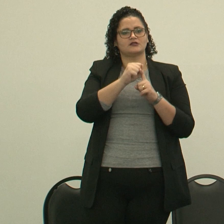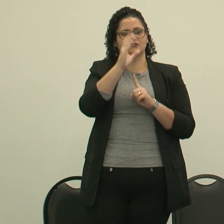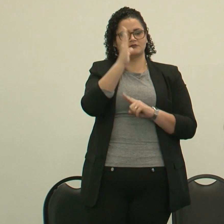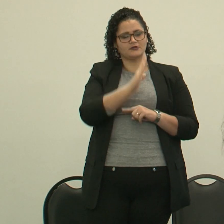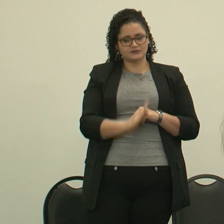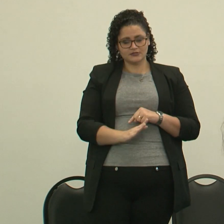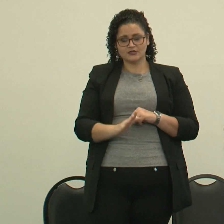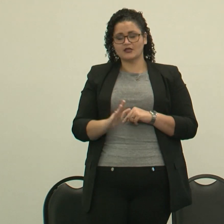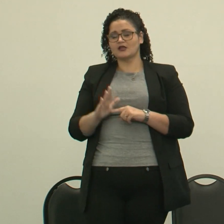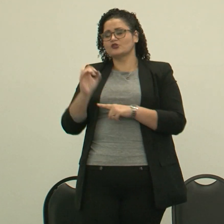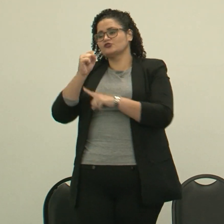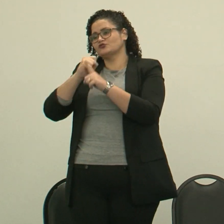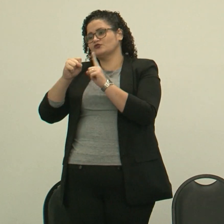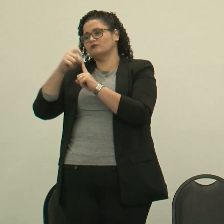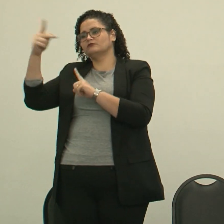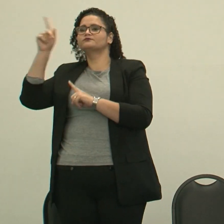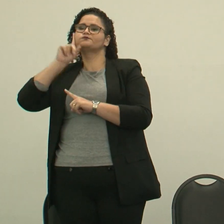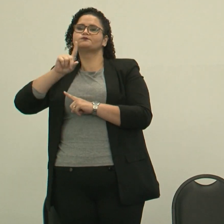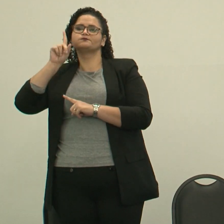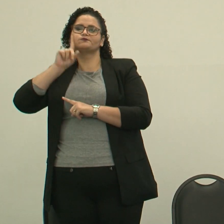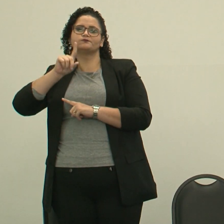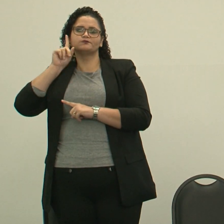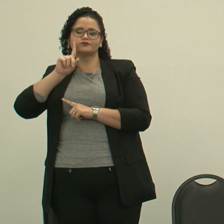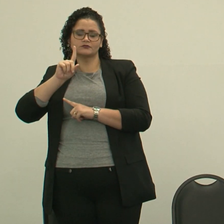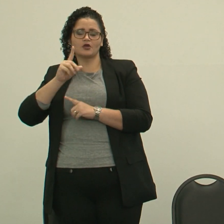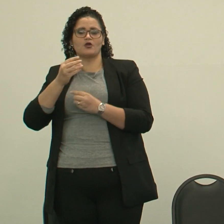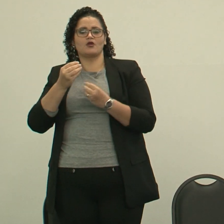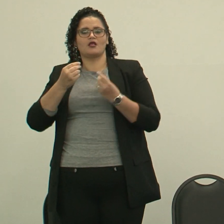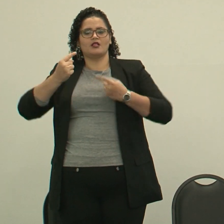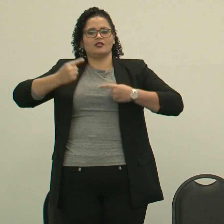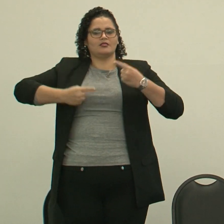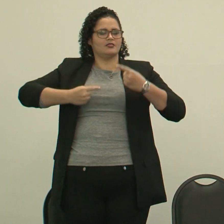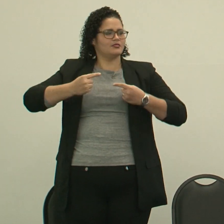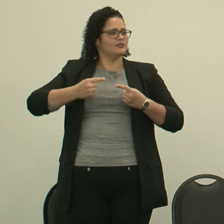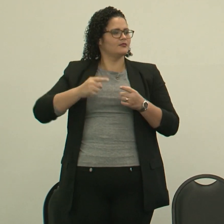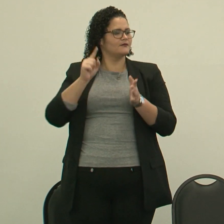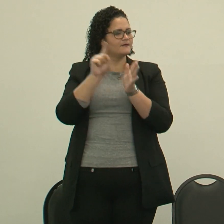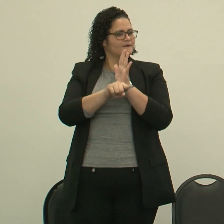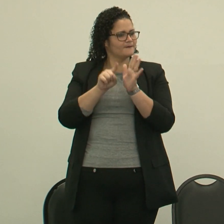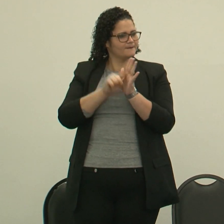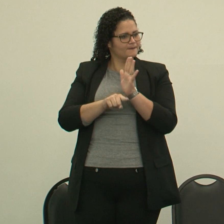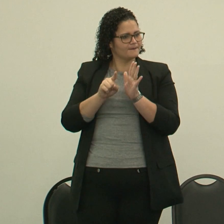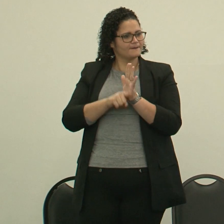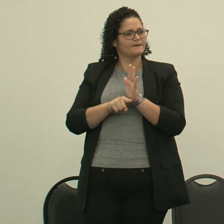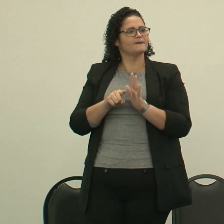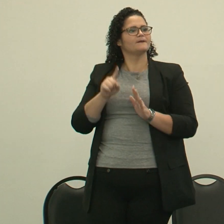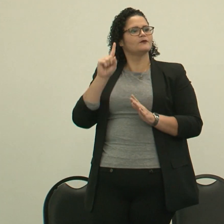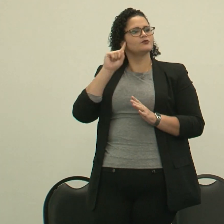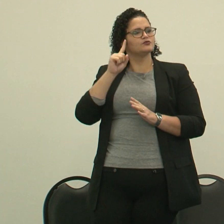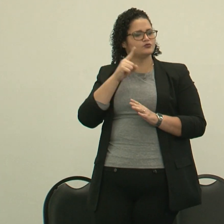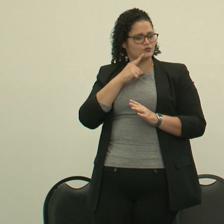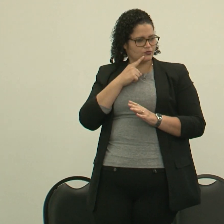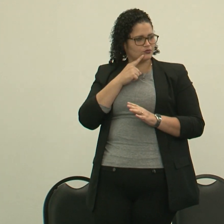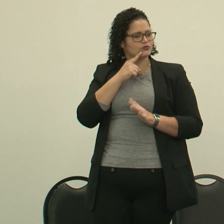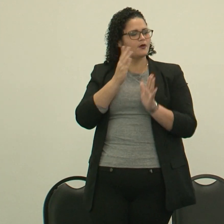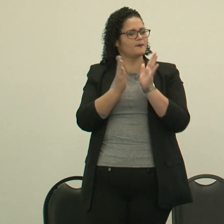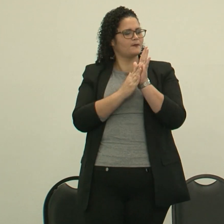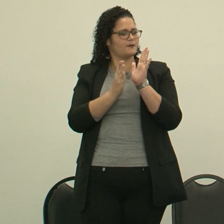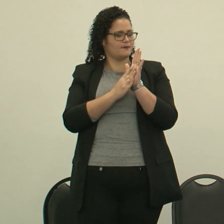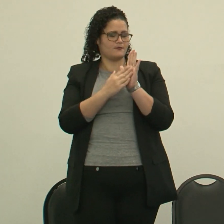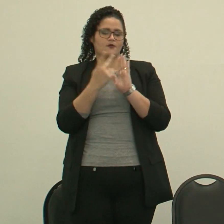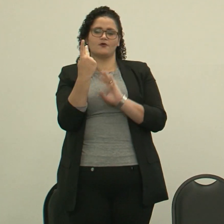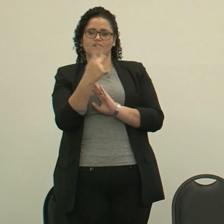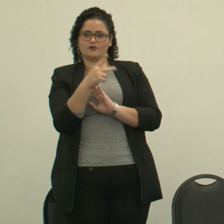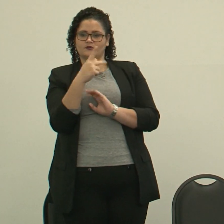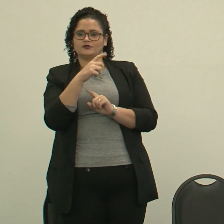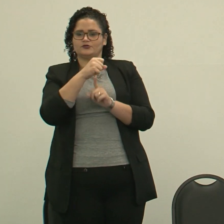dos Estados Unidos e quais seriam as reivindicações, acredito, desse alunado surdo, né? Então, essa seria a proposta de